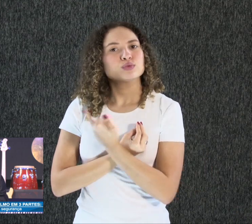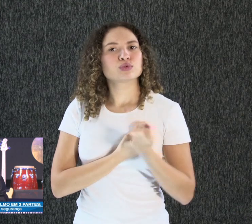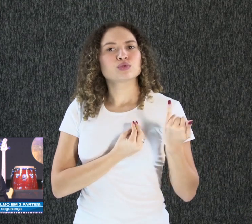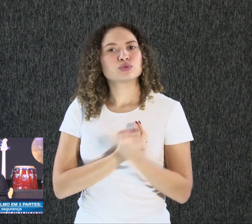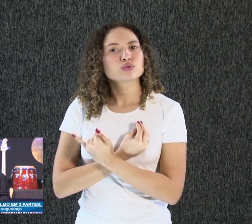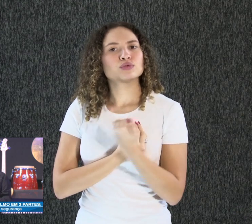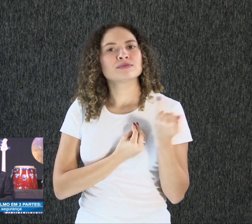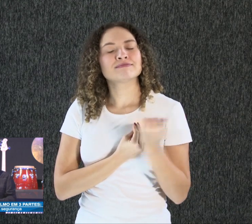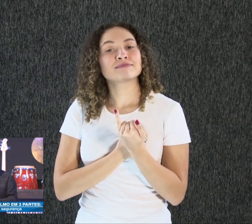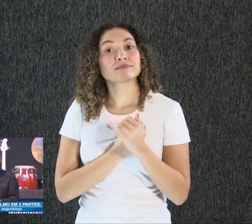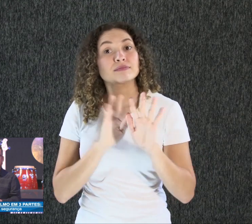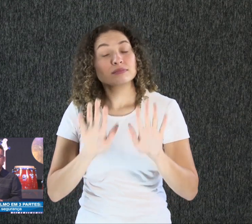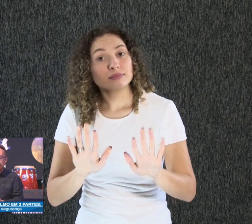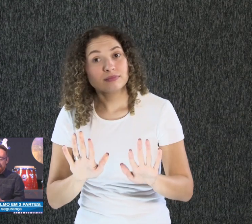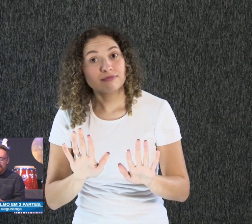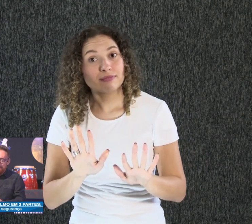você.